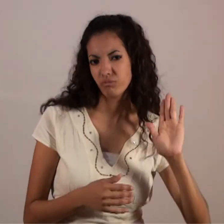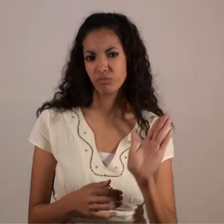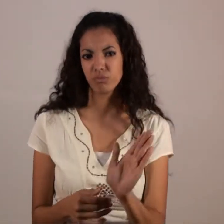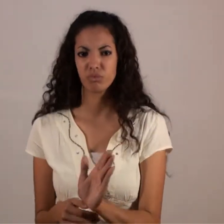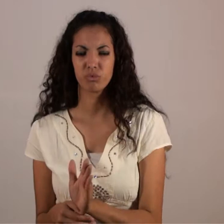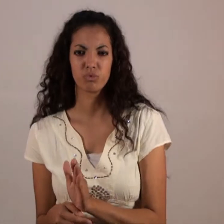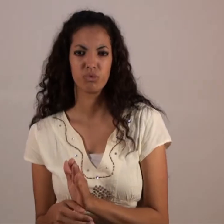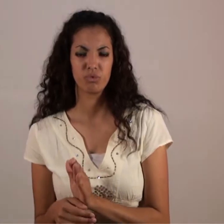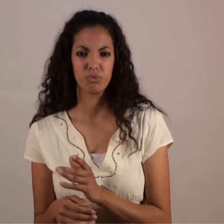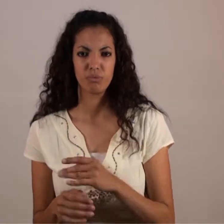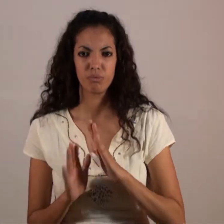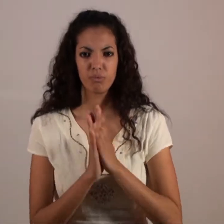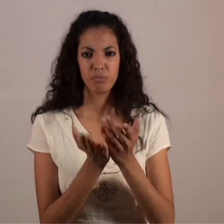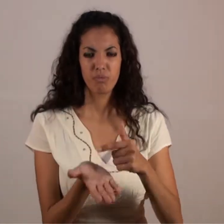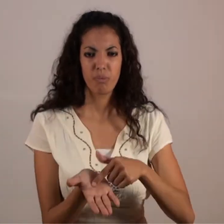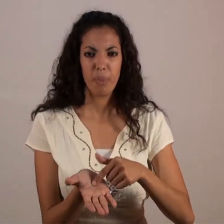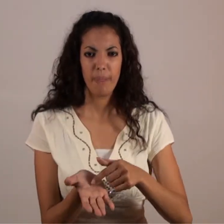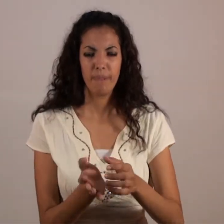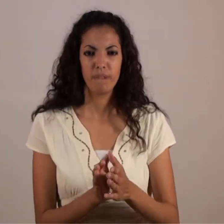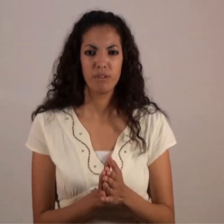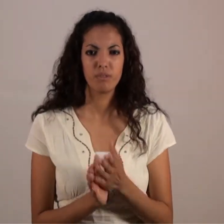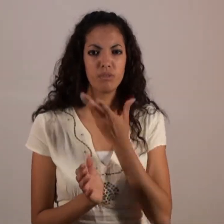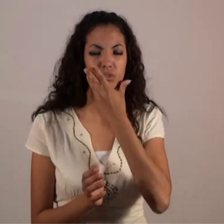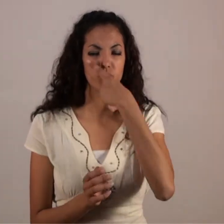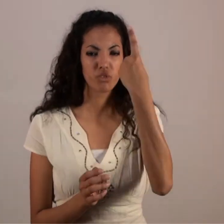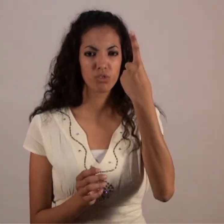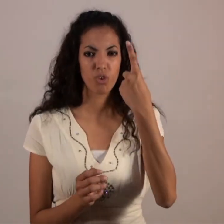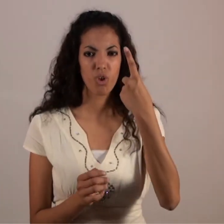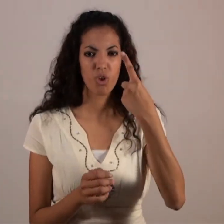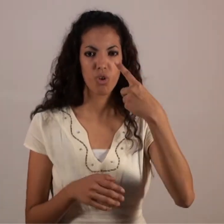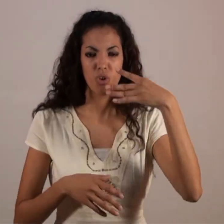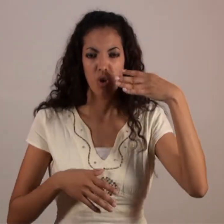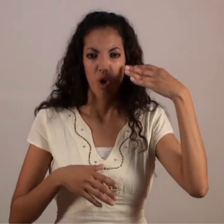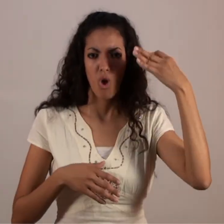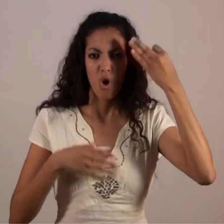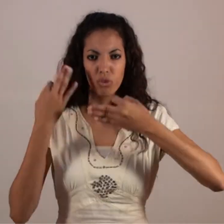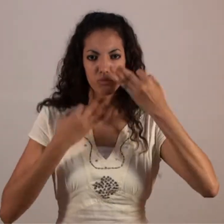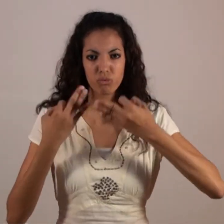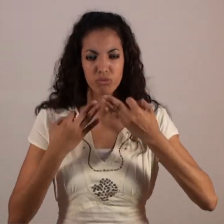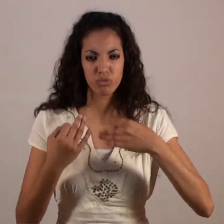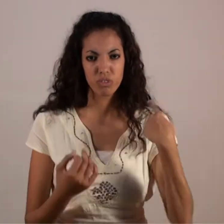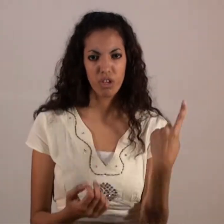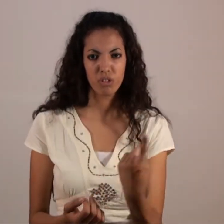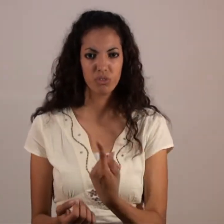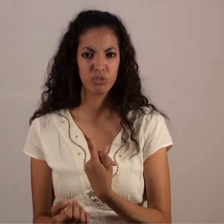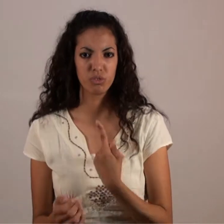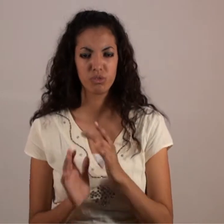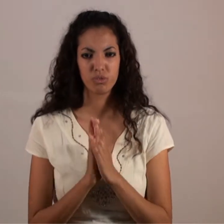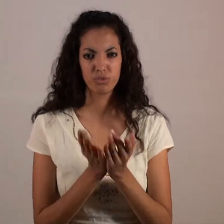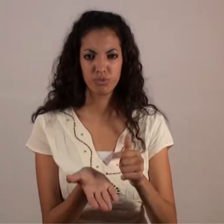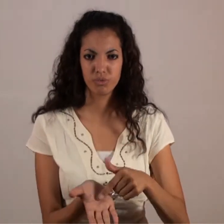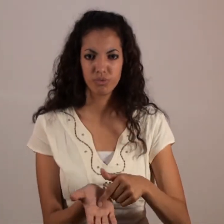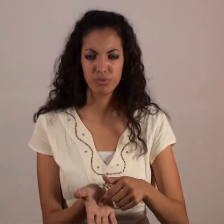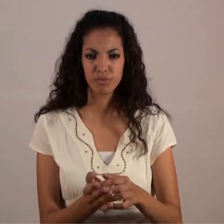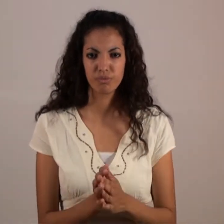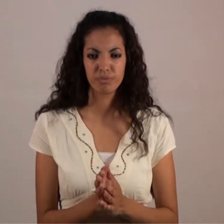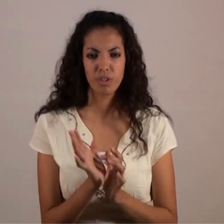versículo 32. Y Dios nos justifica, versículo 33. Jesucristo está de nuestro